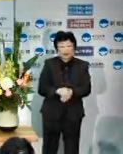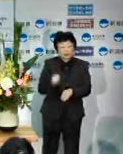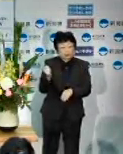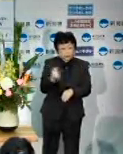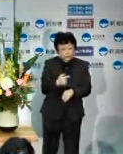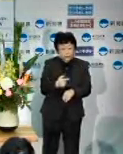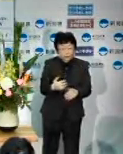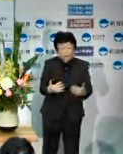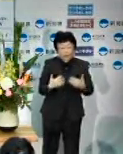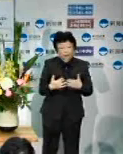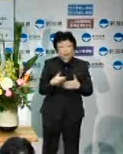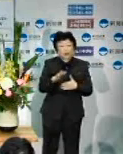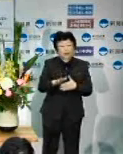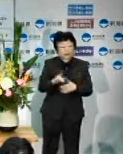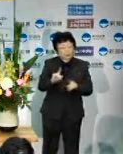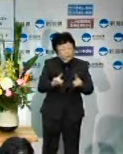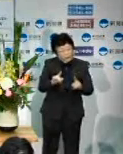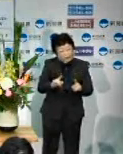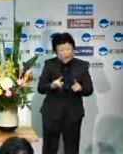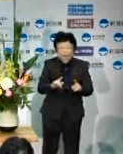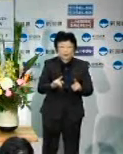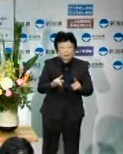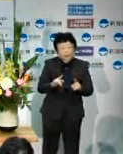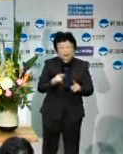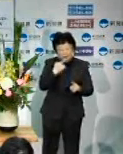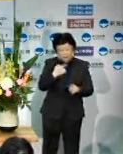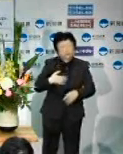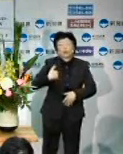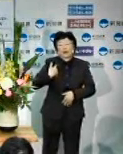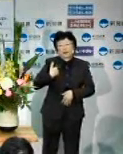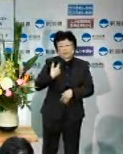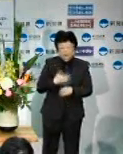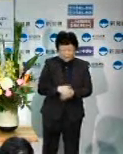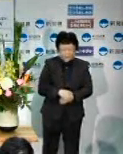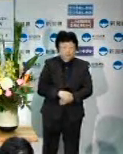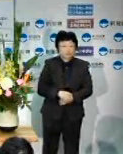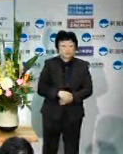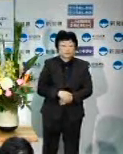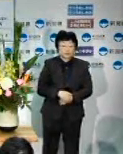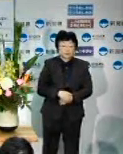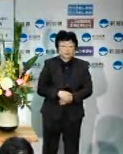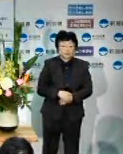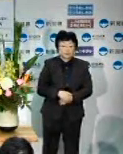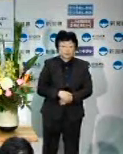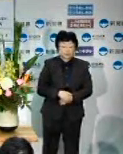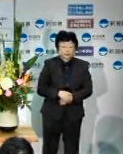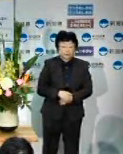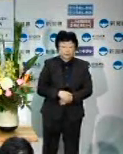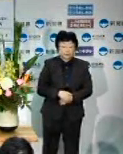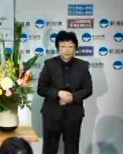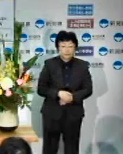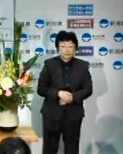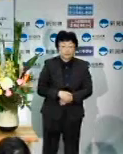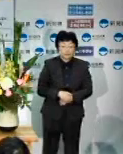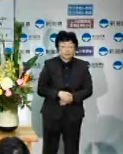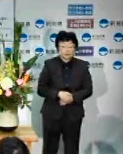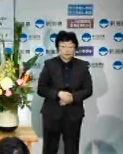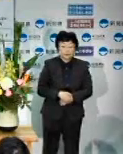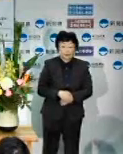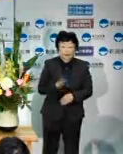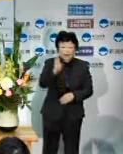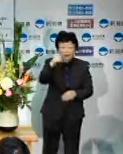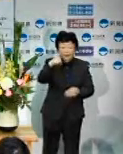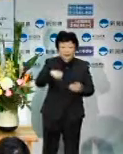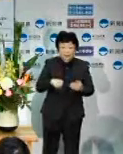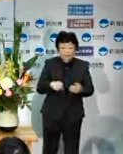に何か大きな影響を持つかというあたりはよく私も分かりません。まあ、いずれにしてもそうした、県